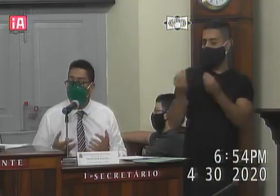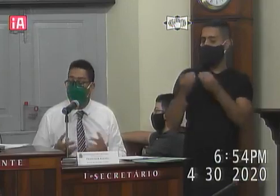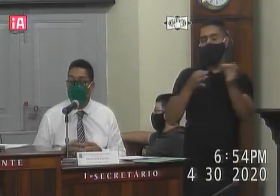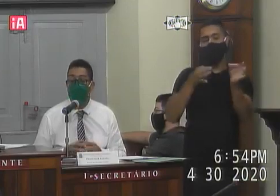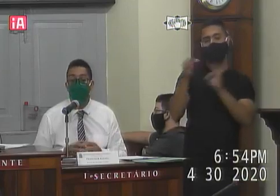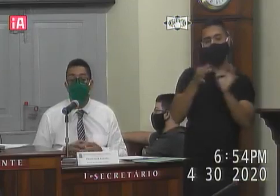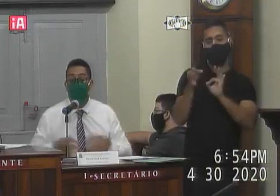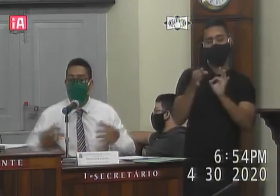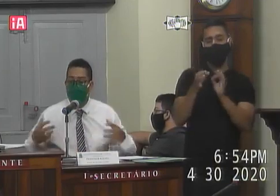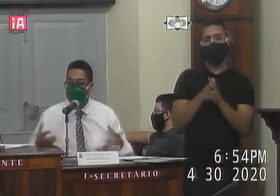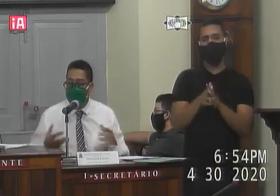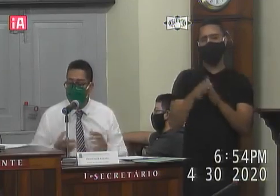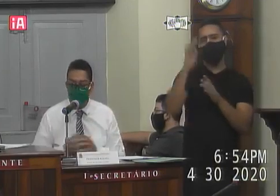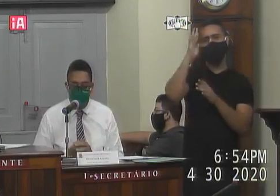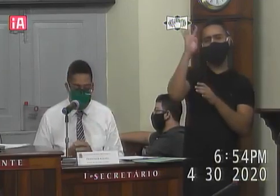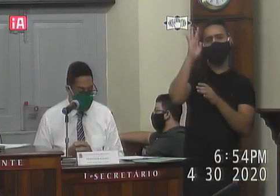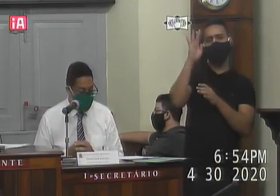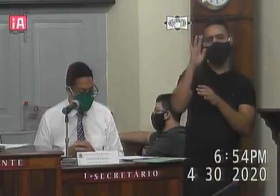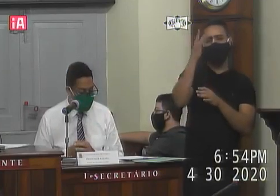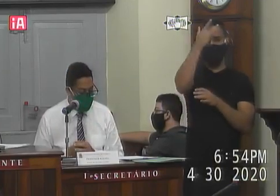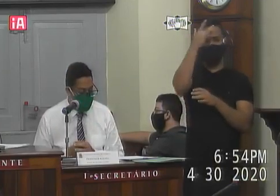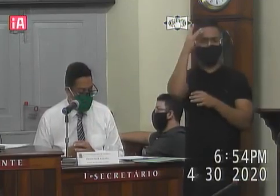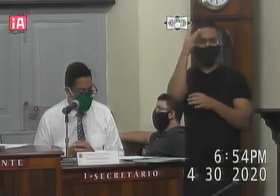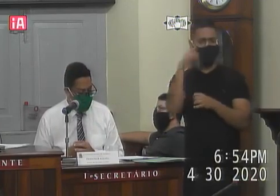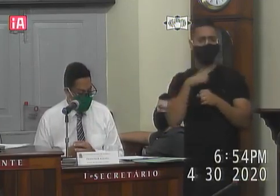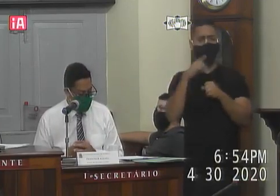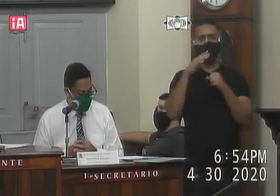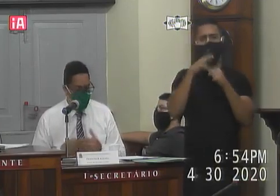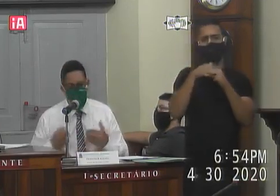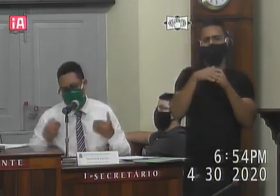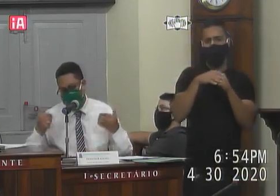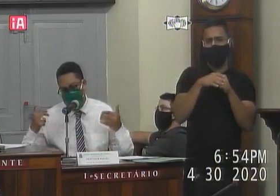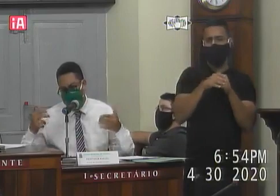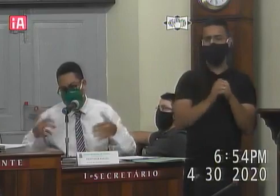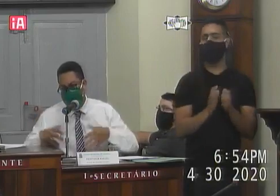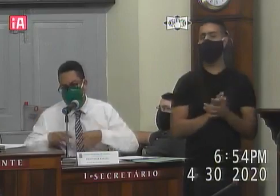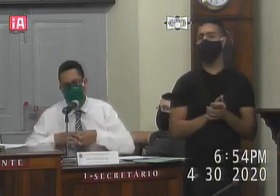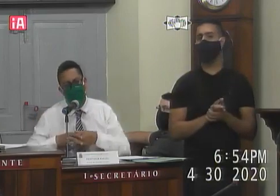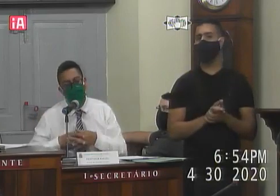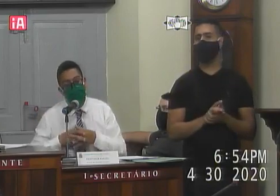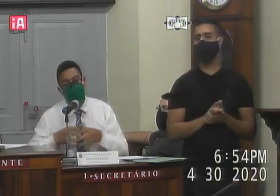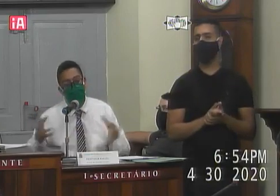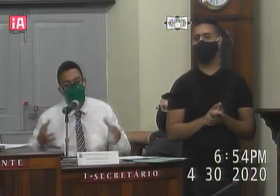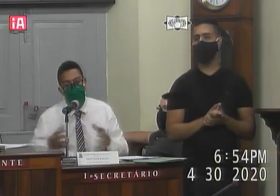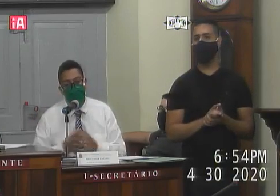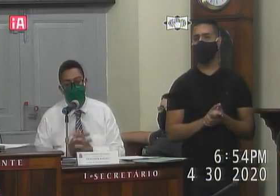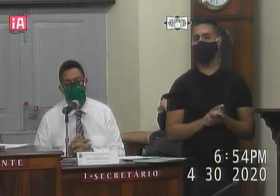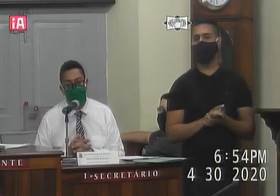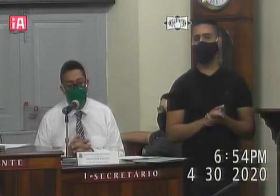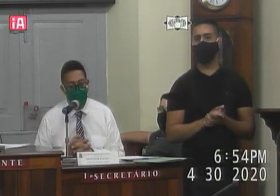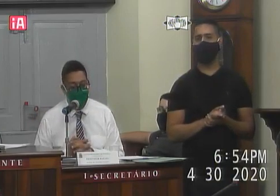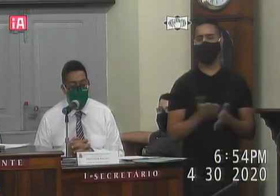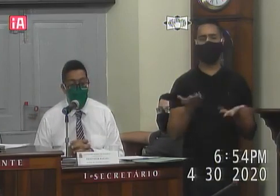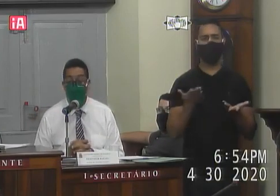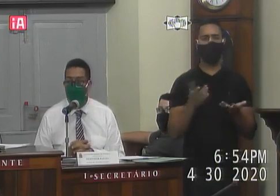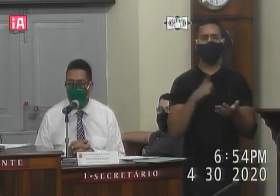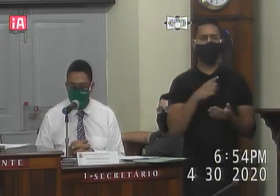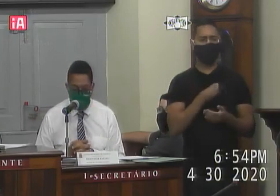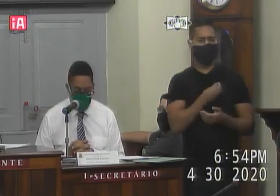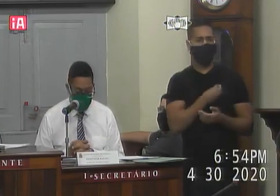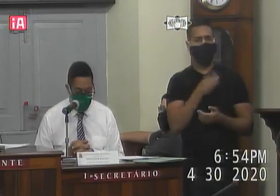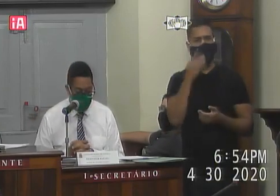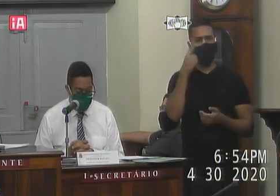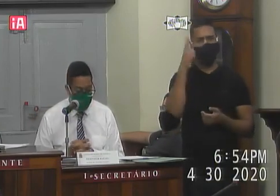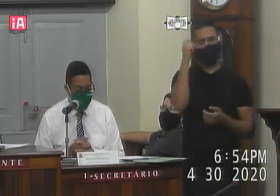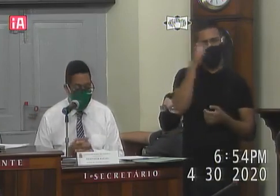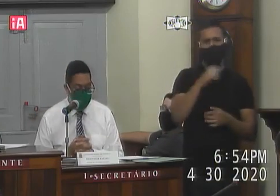projeto para poder lembrar desses pacientes de uma condição extremamente dolorosa